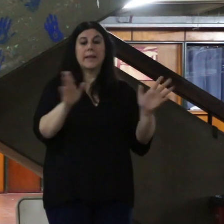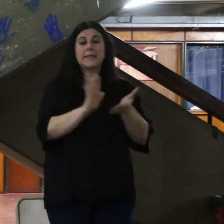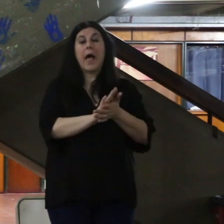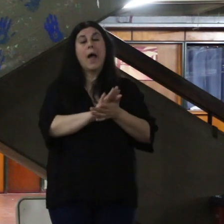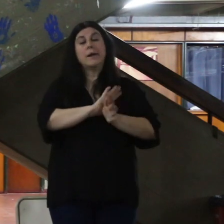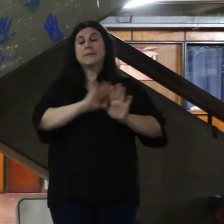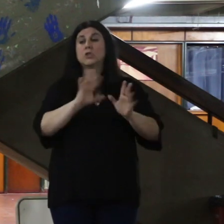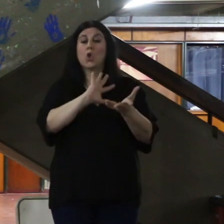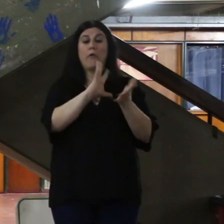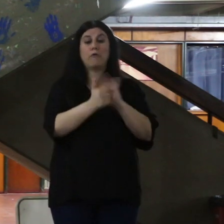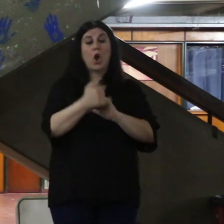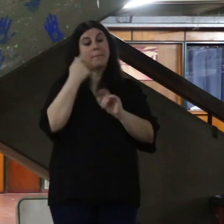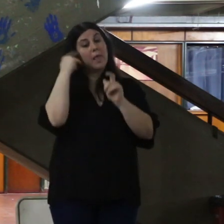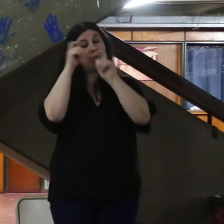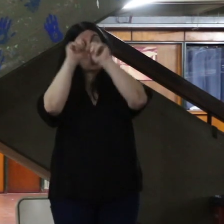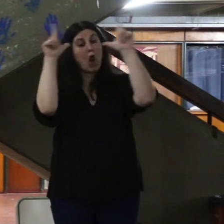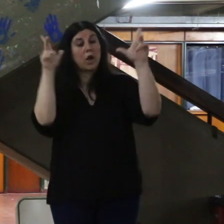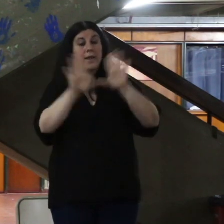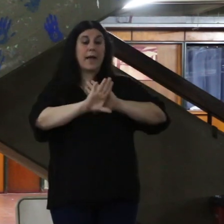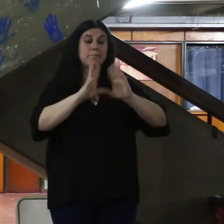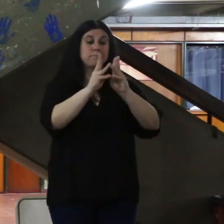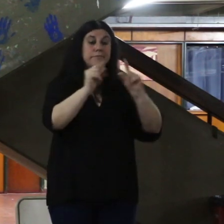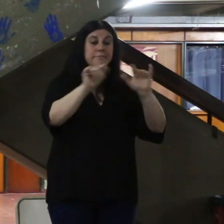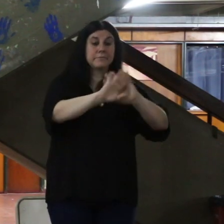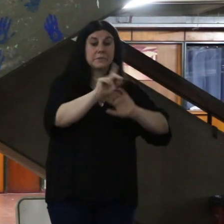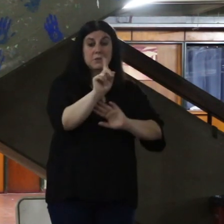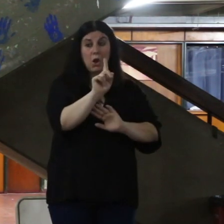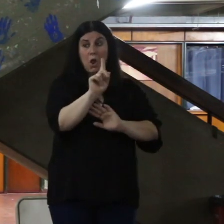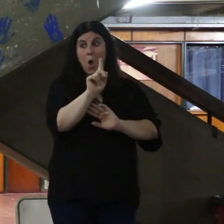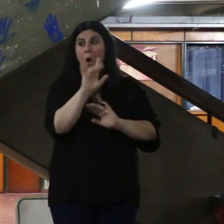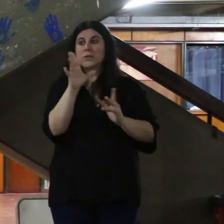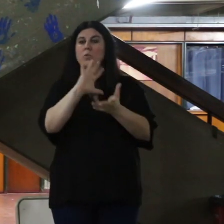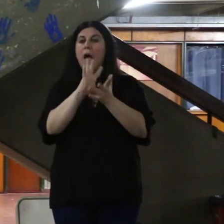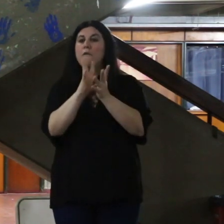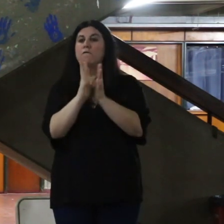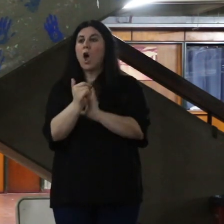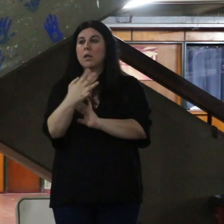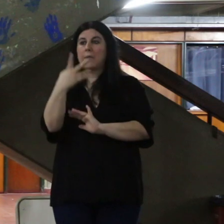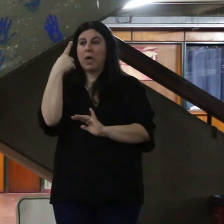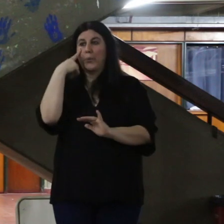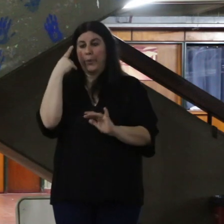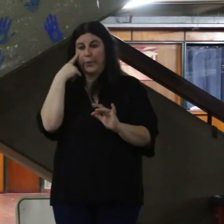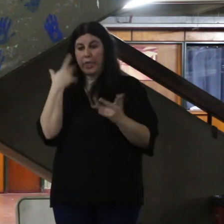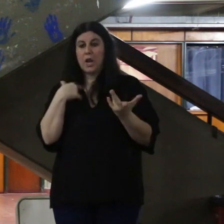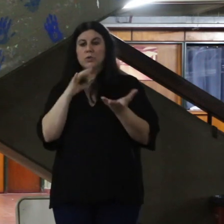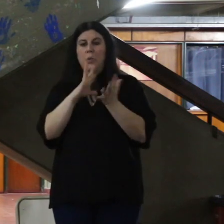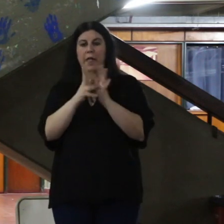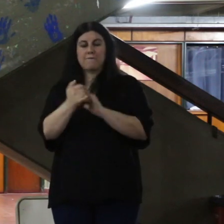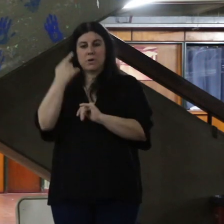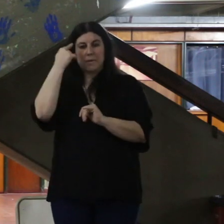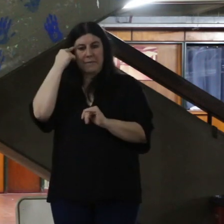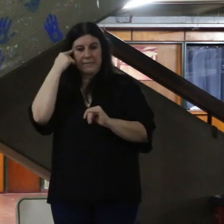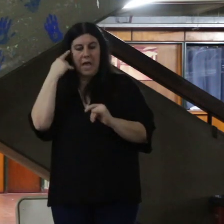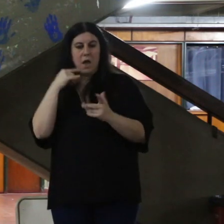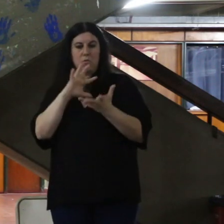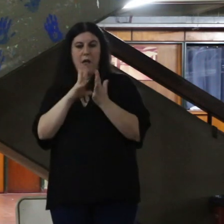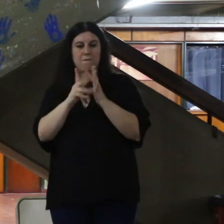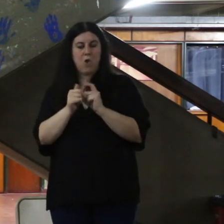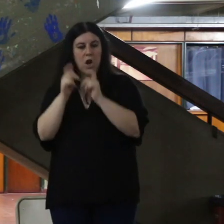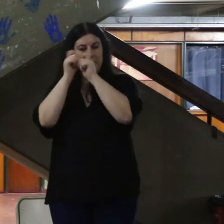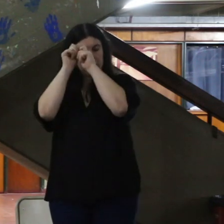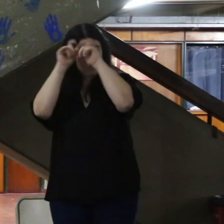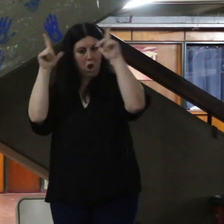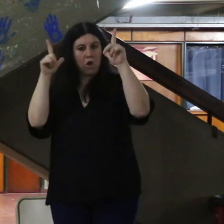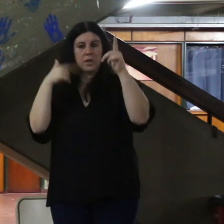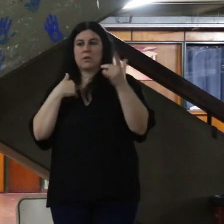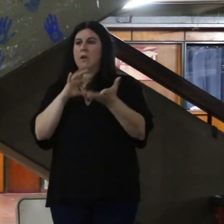el neoliberalismo, porque vuelvo a decir, es un modo de estar, es un modo de pensar, es un